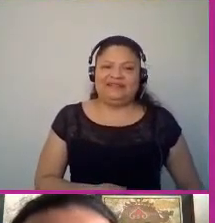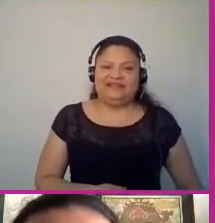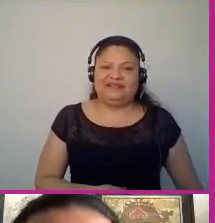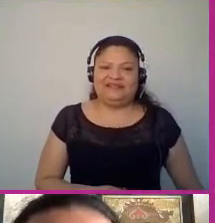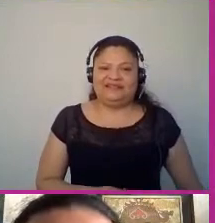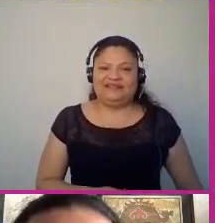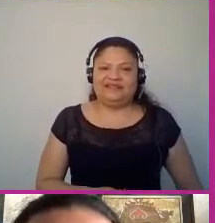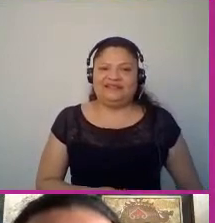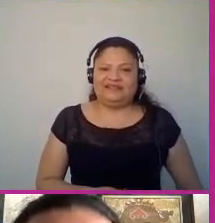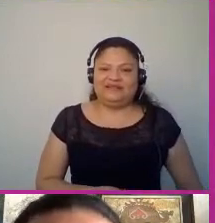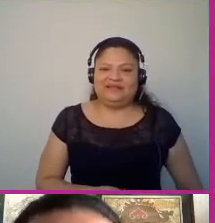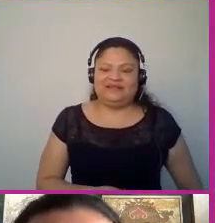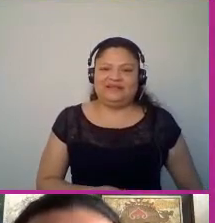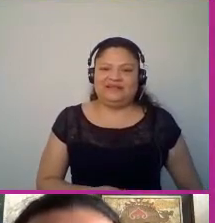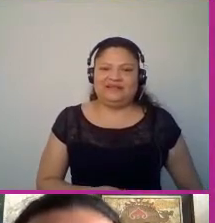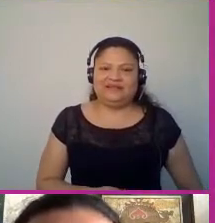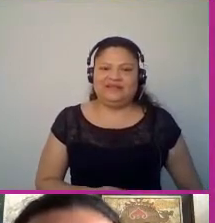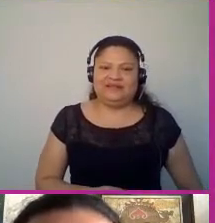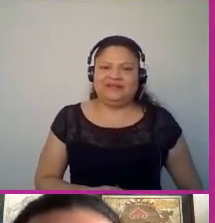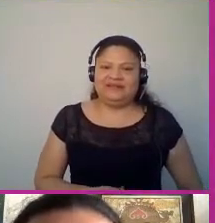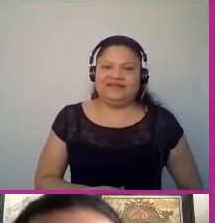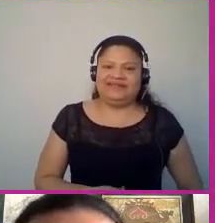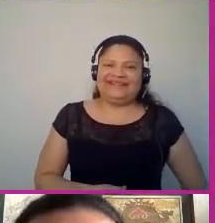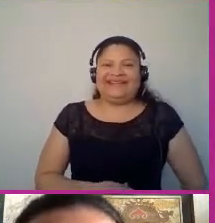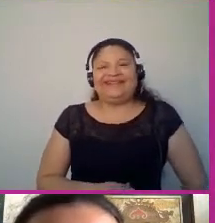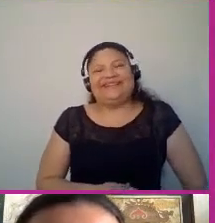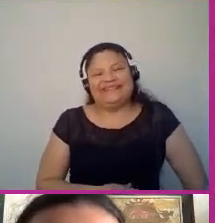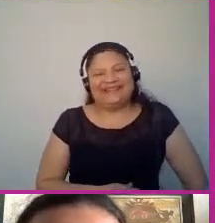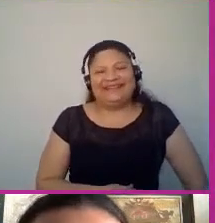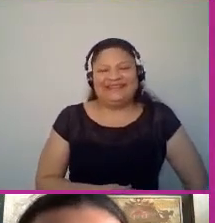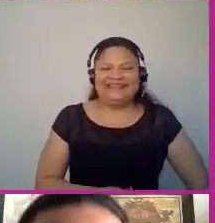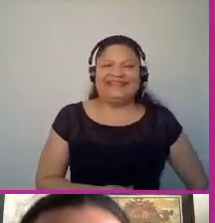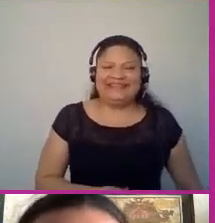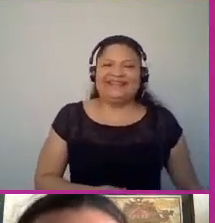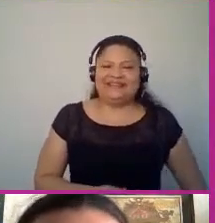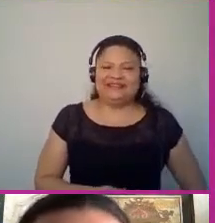me ayudó a entender. Entonces mejor le echo la bolita a Eli,